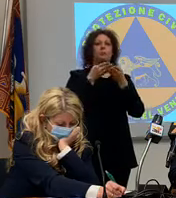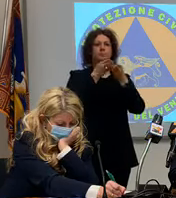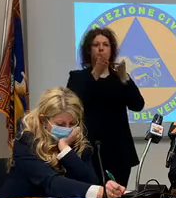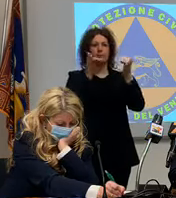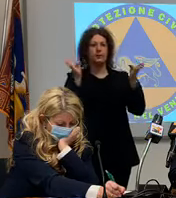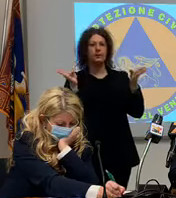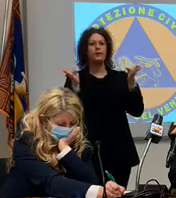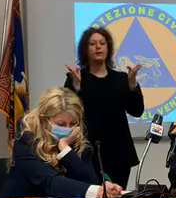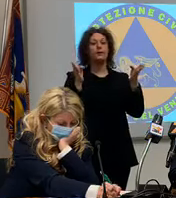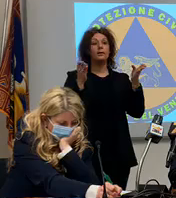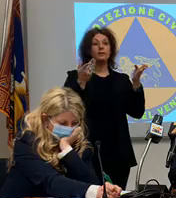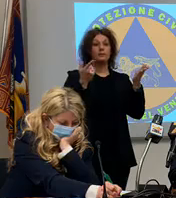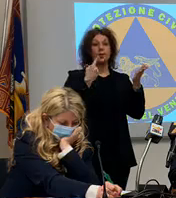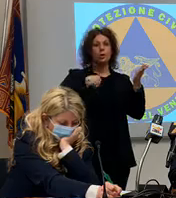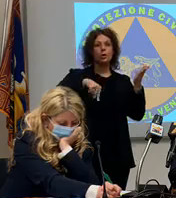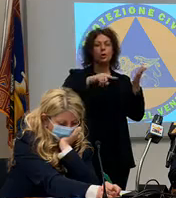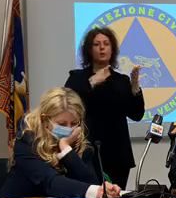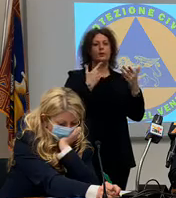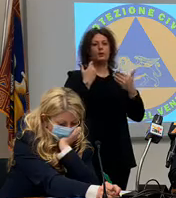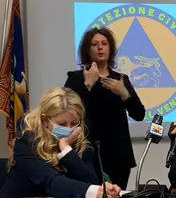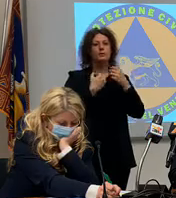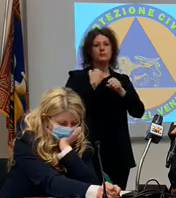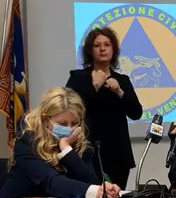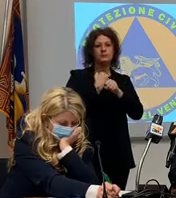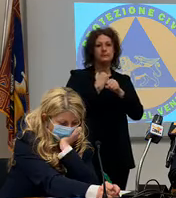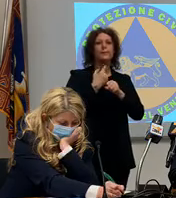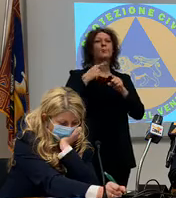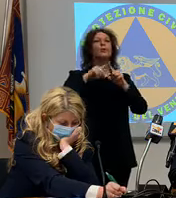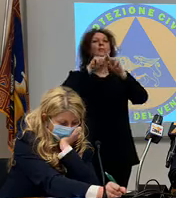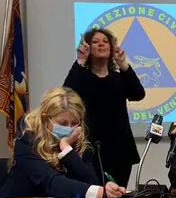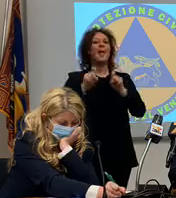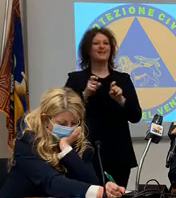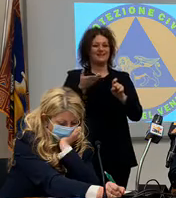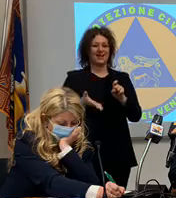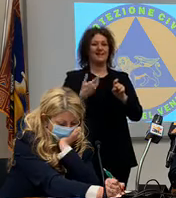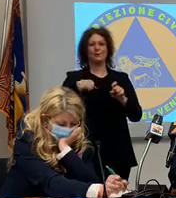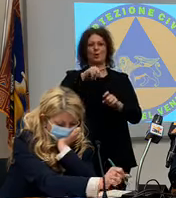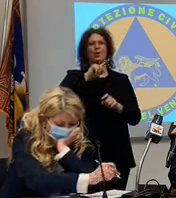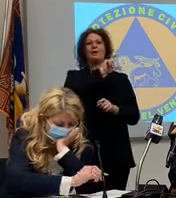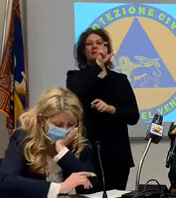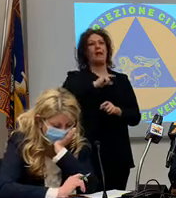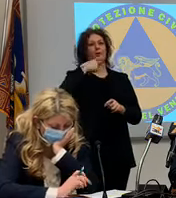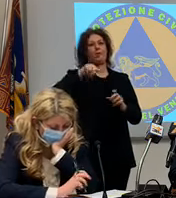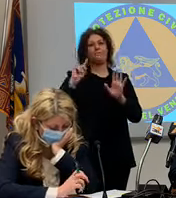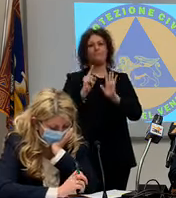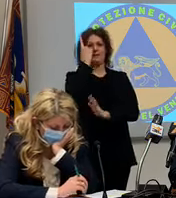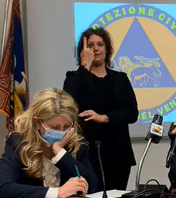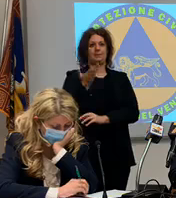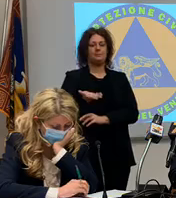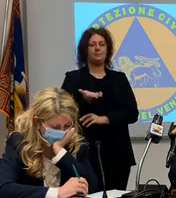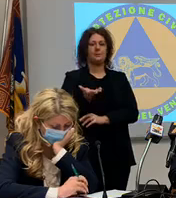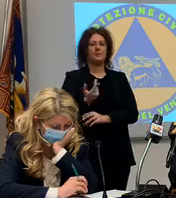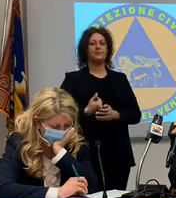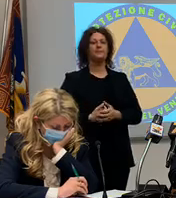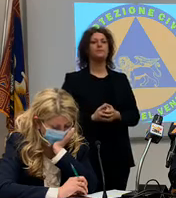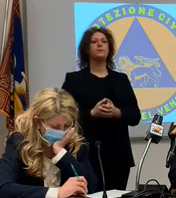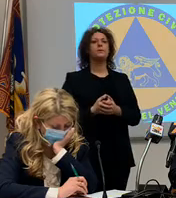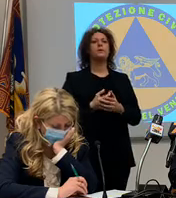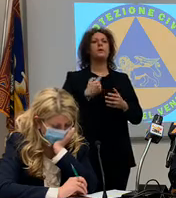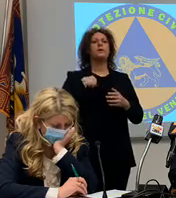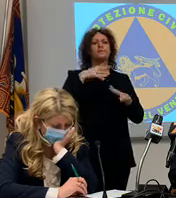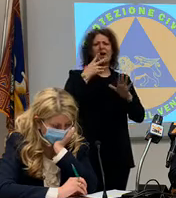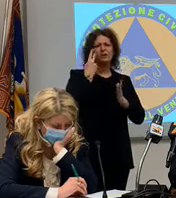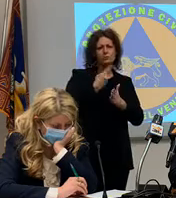viaggiamo sulla fase di test non siamo i primi in Italia con i test abbiamo sperimentato tutte le nuove il nuovo